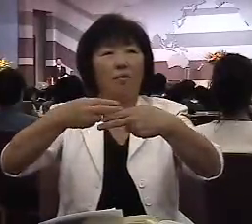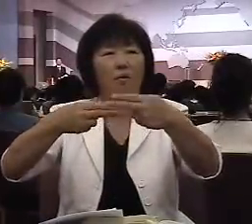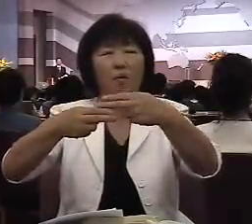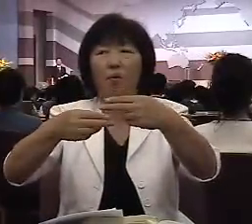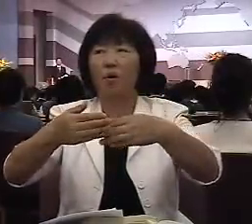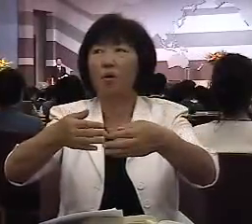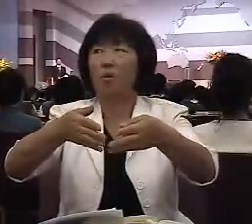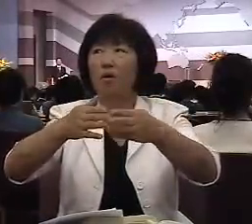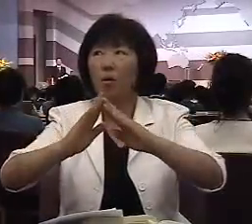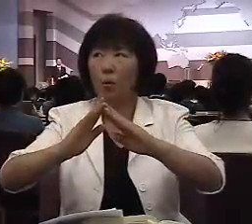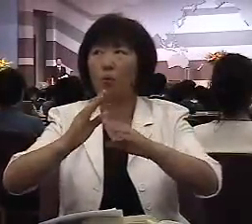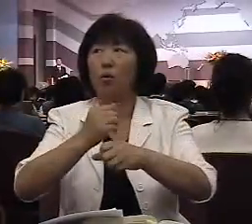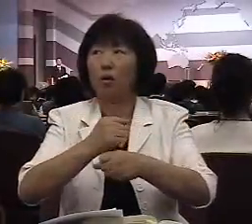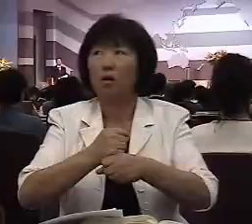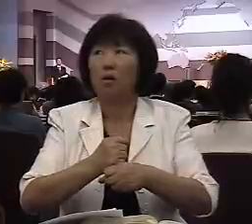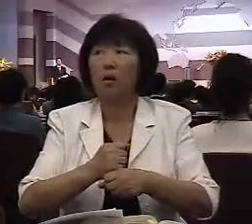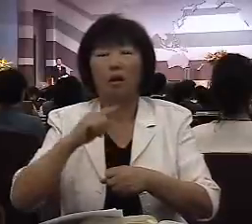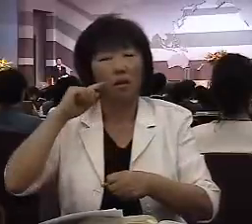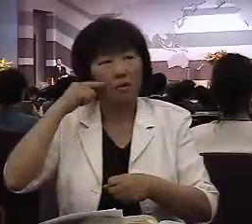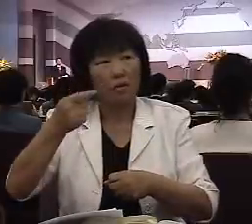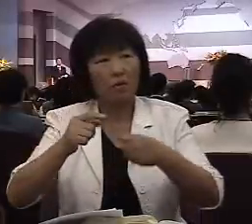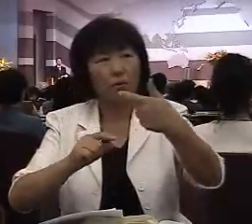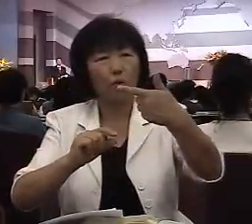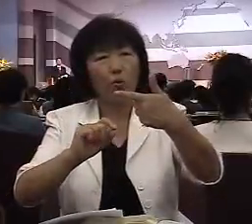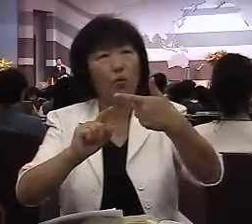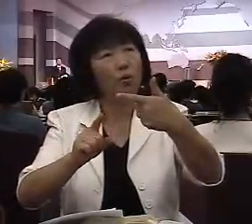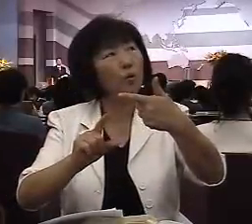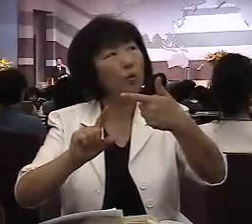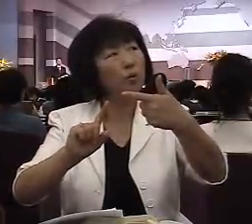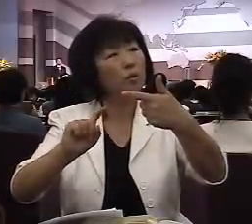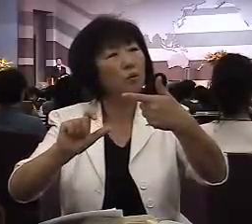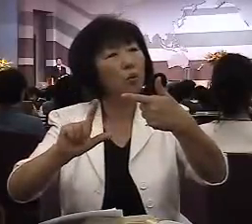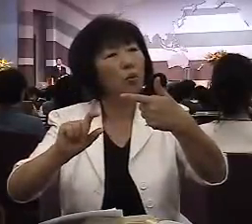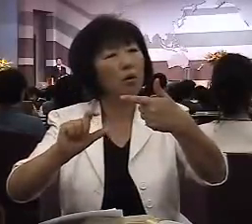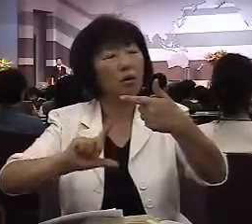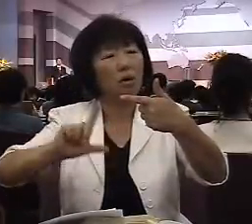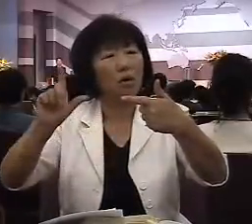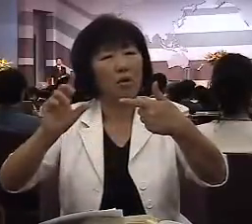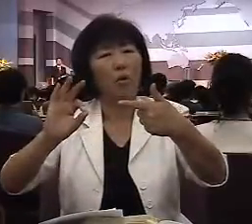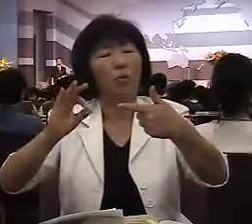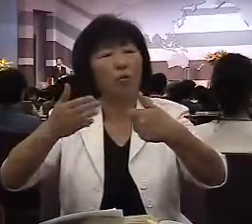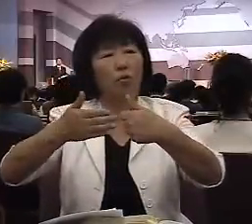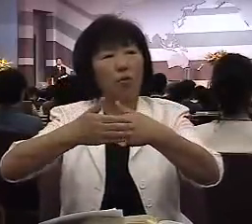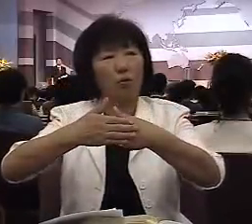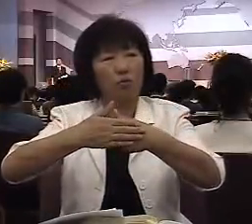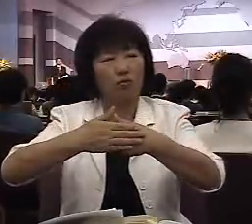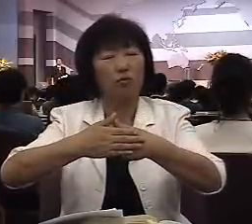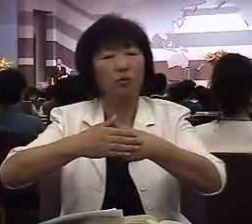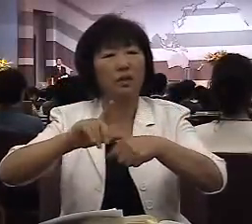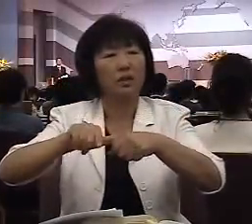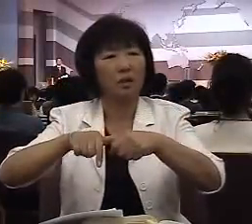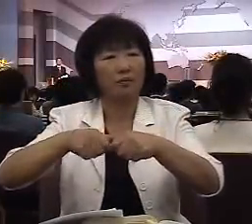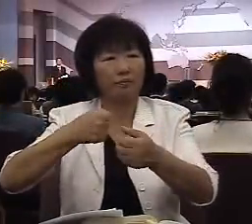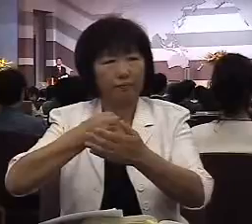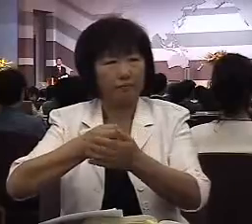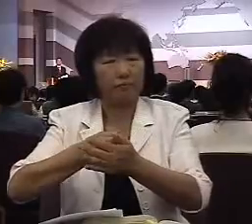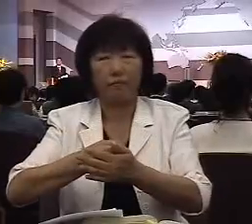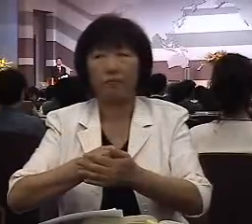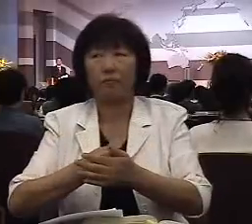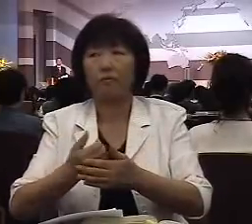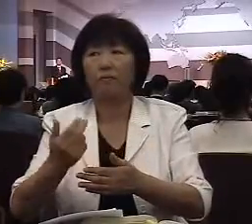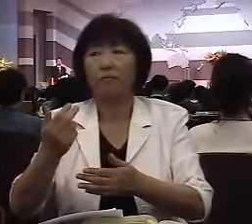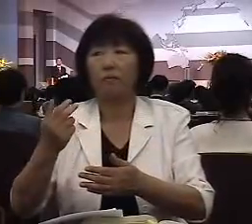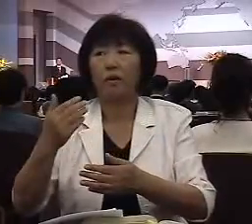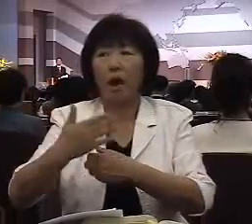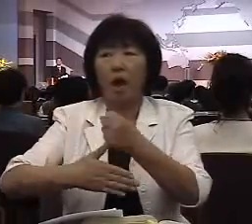되기를 원하고요. 그리고 그 다음 날인 6월 15일 날 두 번째 펀드 드라이브를 하려고 합니다. 지난번에 하지 못하신 분들, 그리고